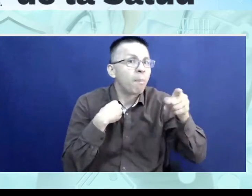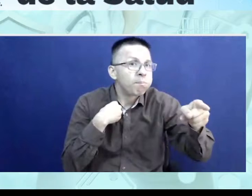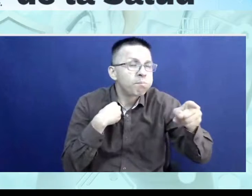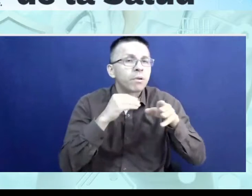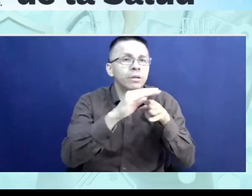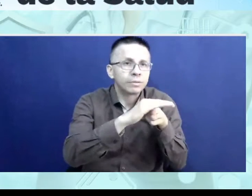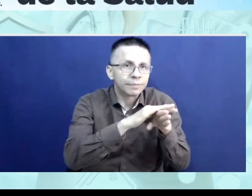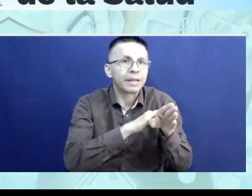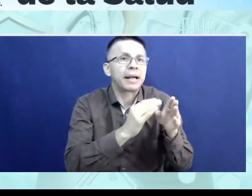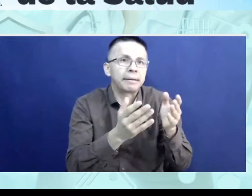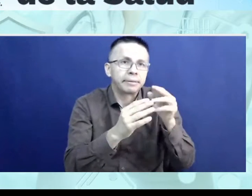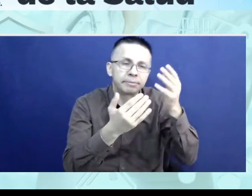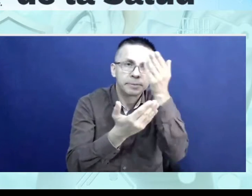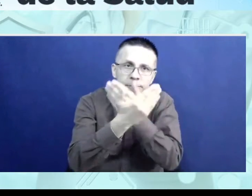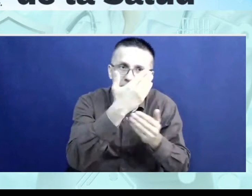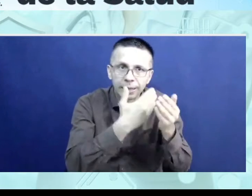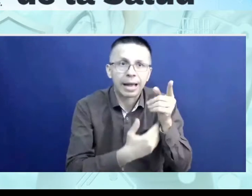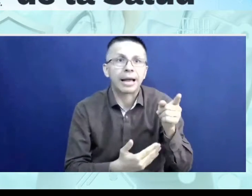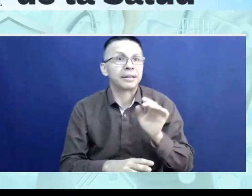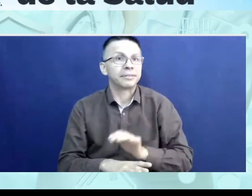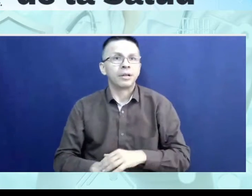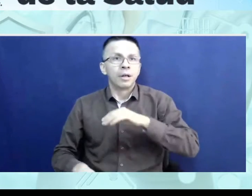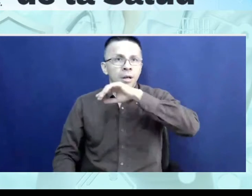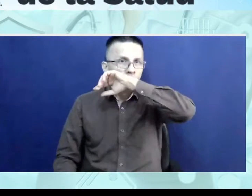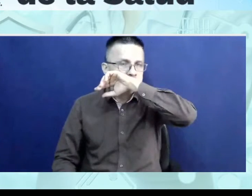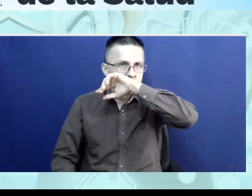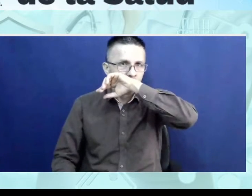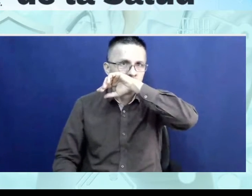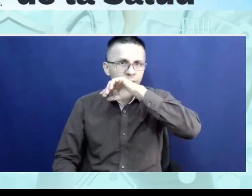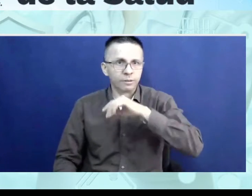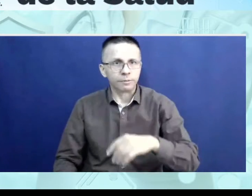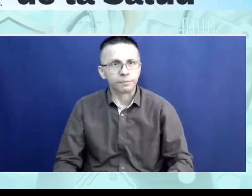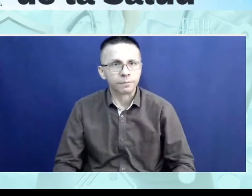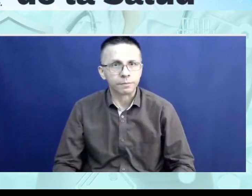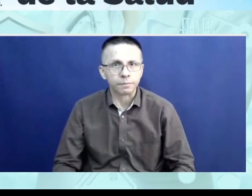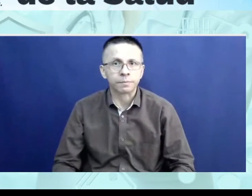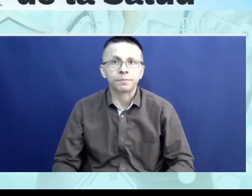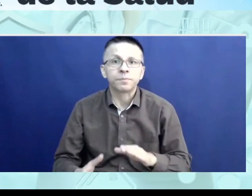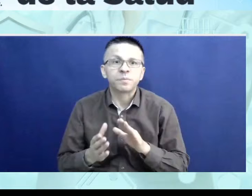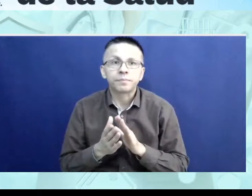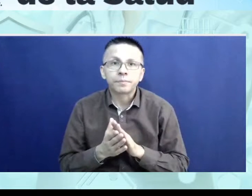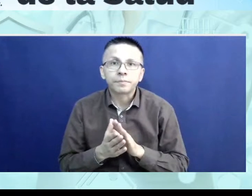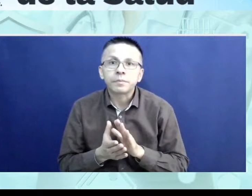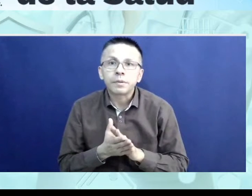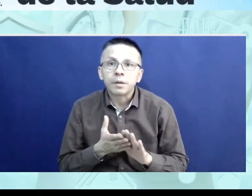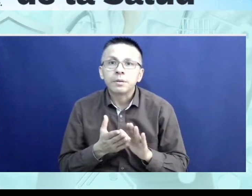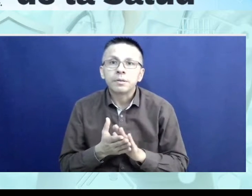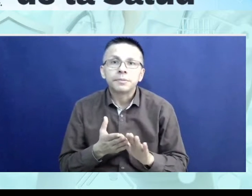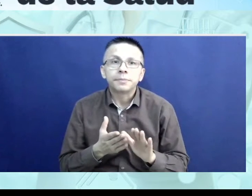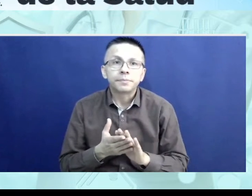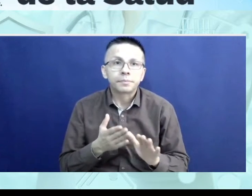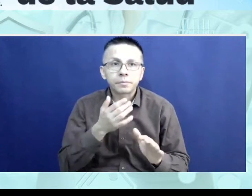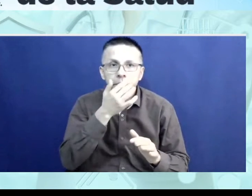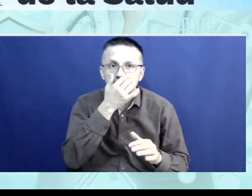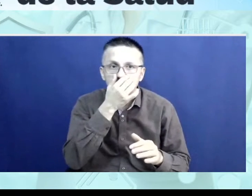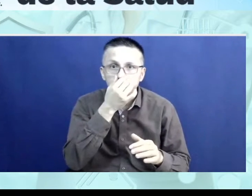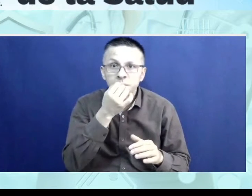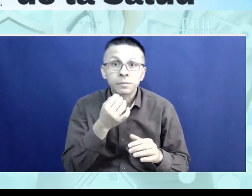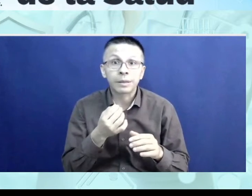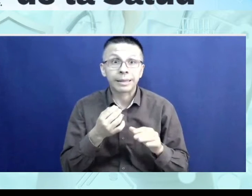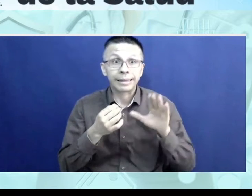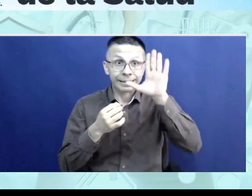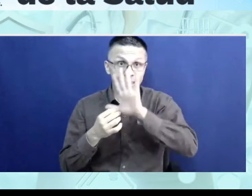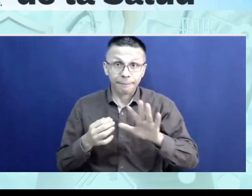Doctor Walter, una pregunta. Recuérdenos cuántos municipios tenemos en el departamento, doctor. 30. 30